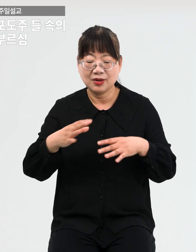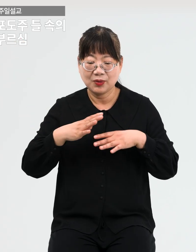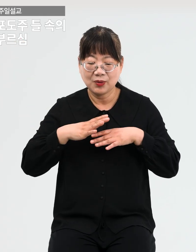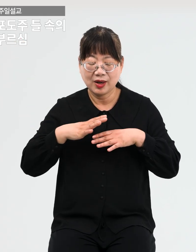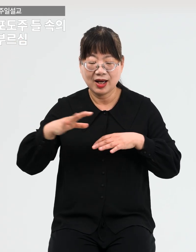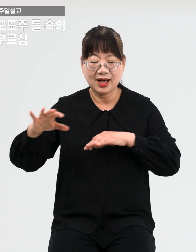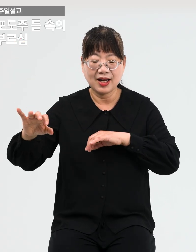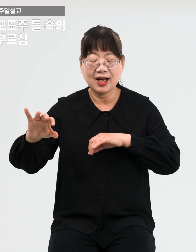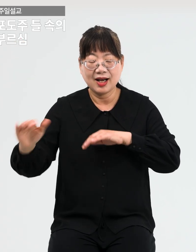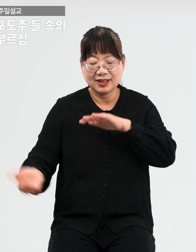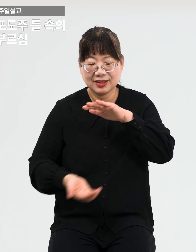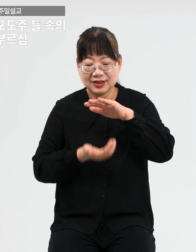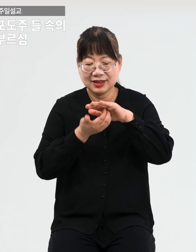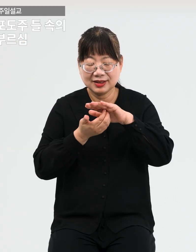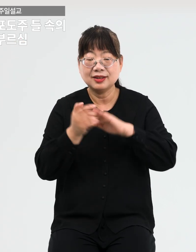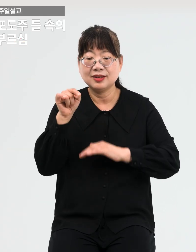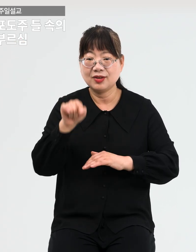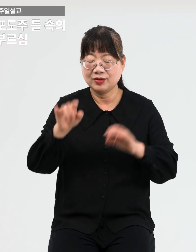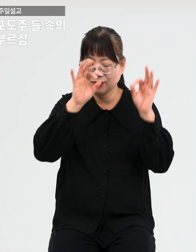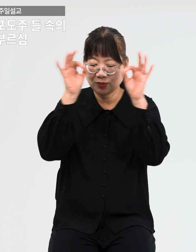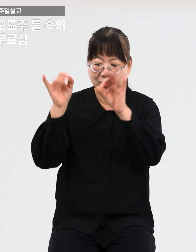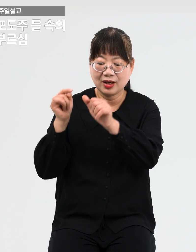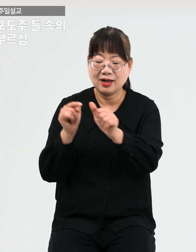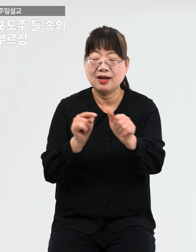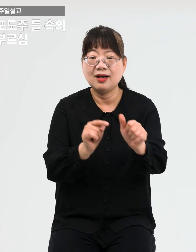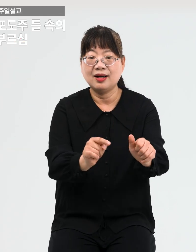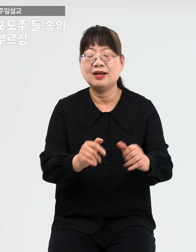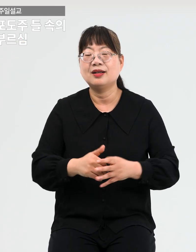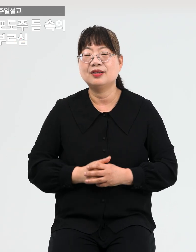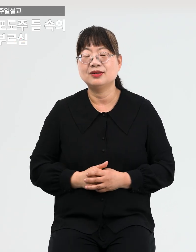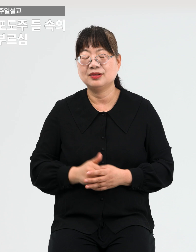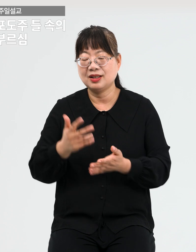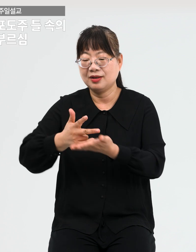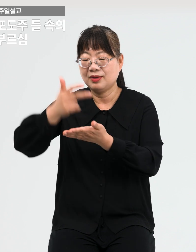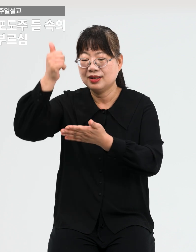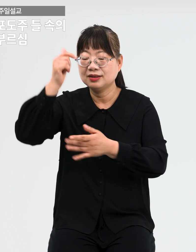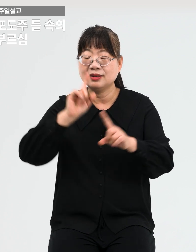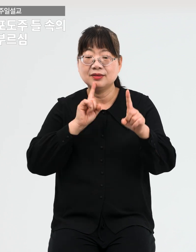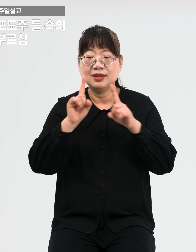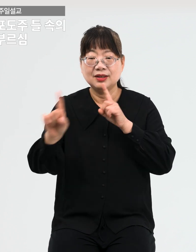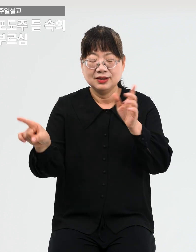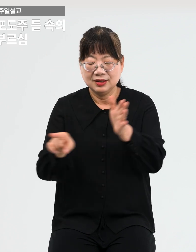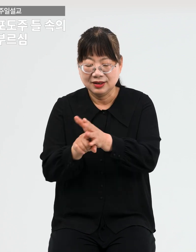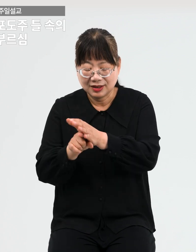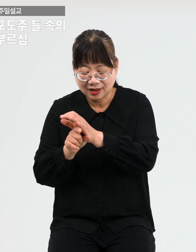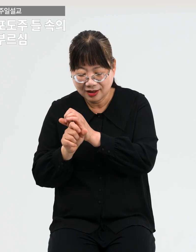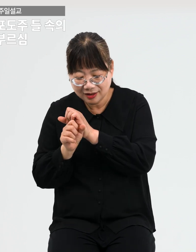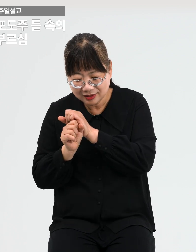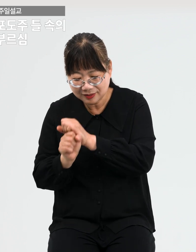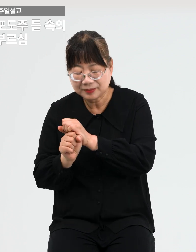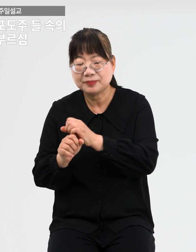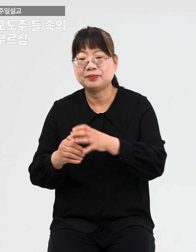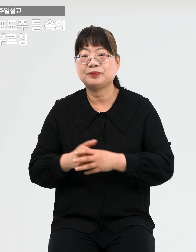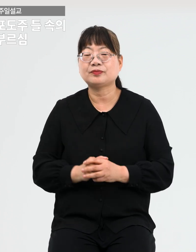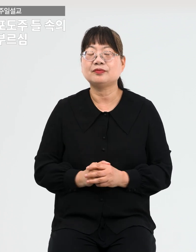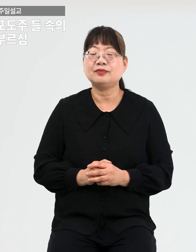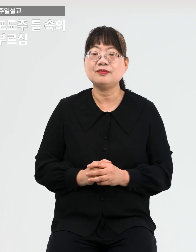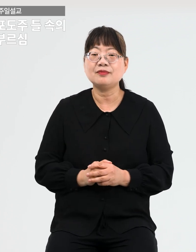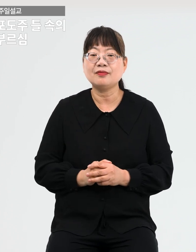일을 이루시는 것 보라. 주의 말씀 의지하여